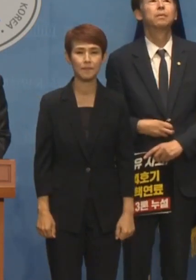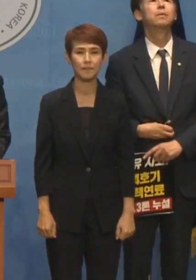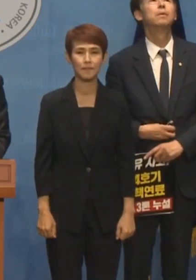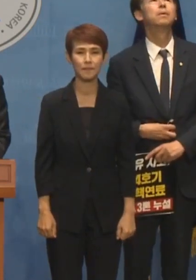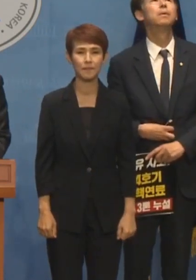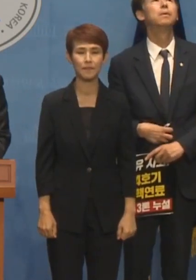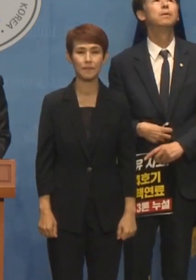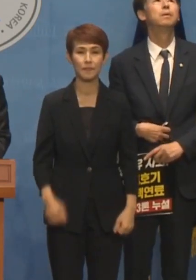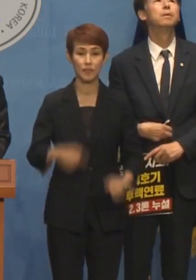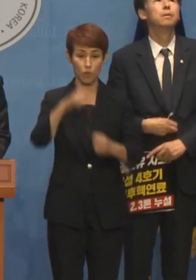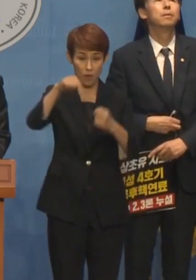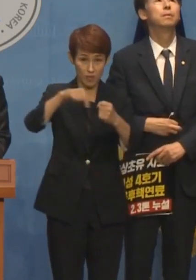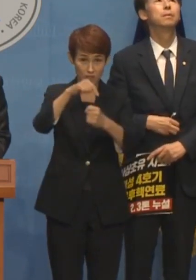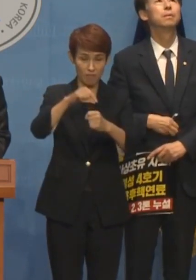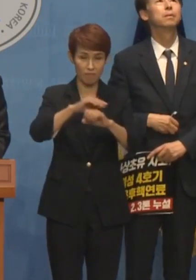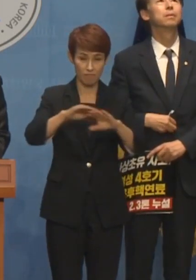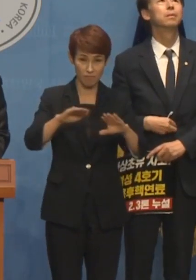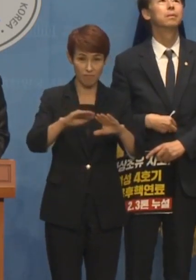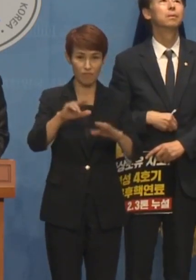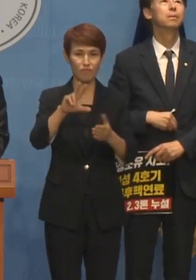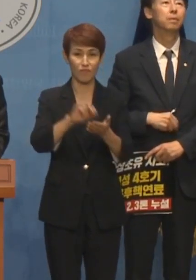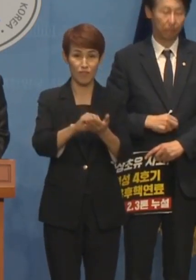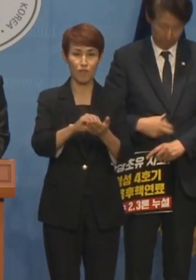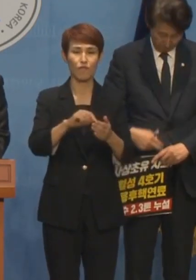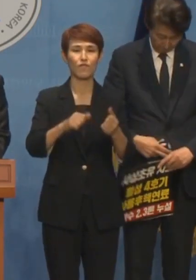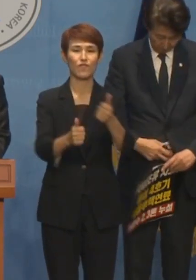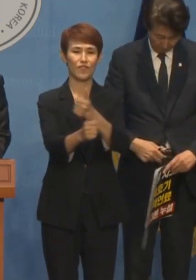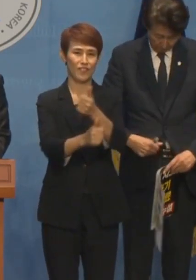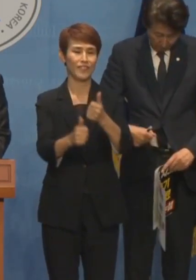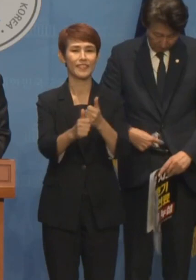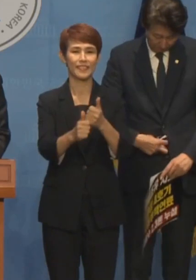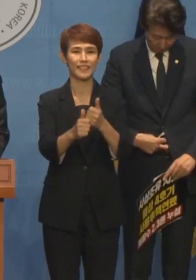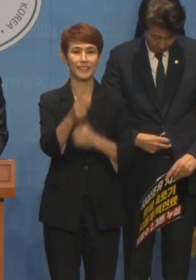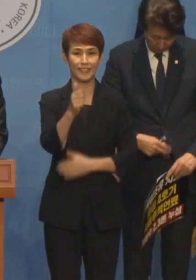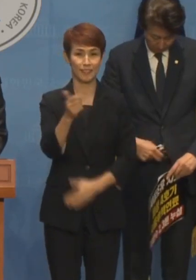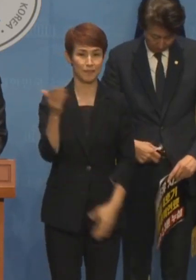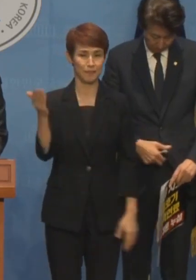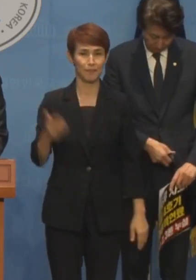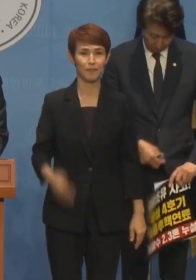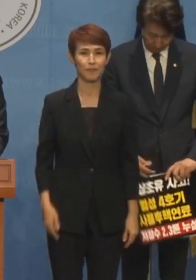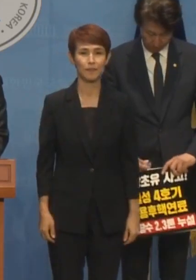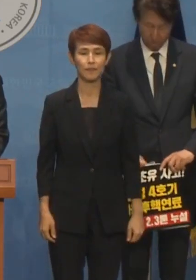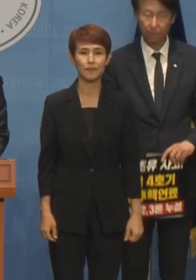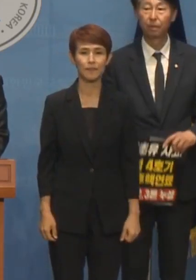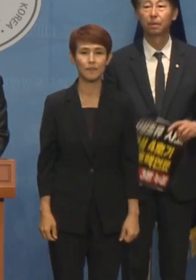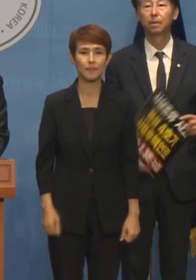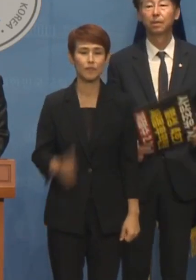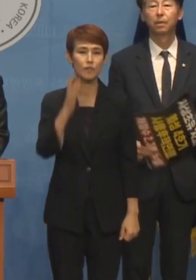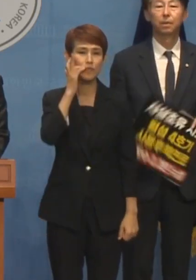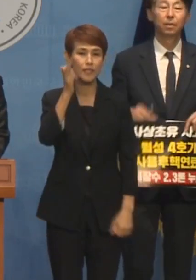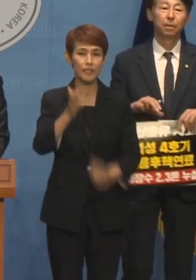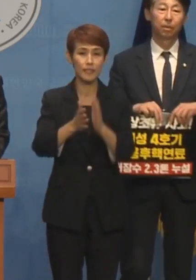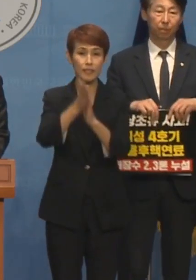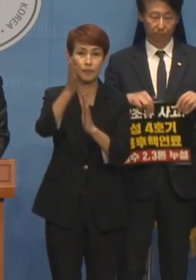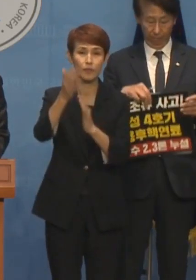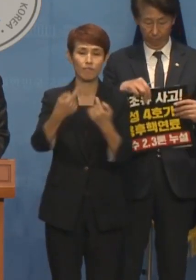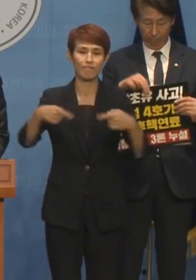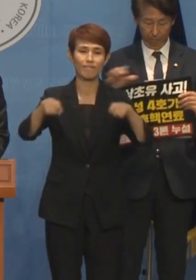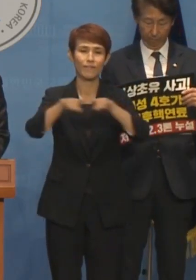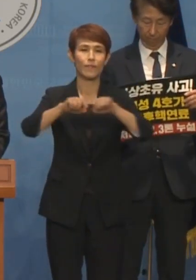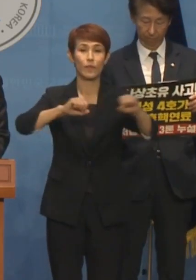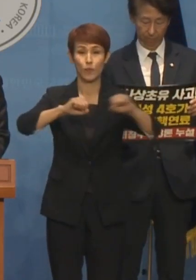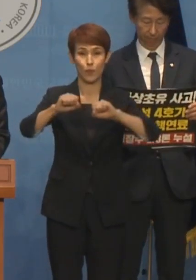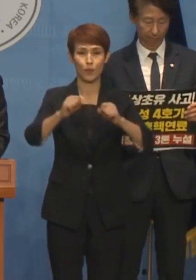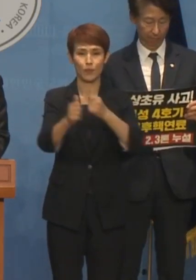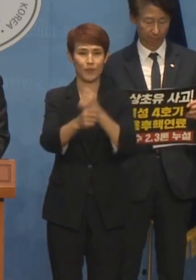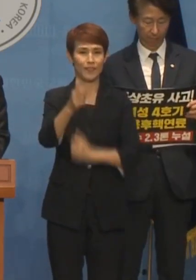양남명 원전대책위 이재걸 공동위원장님 모셨습니다. 그리고 탈핵 울산 시민공동행동 박진영